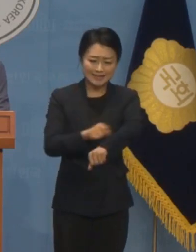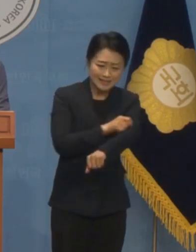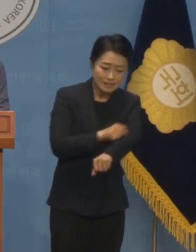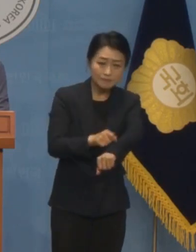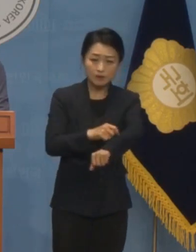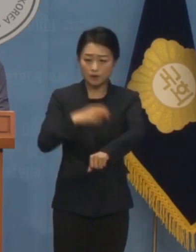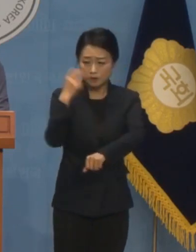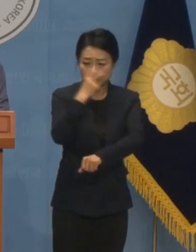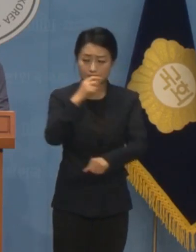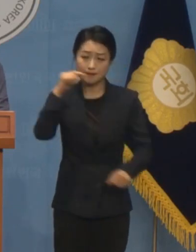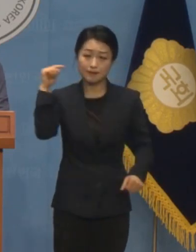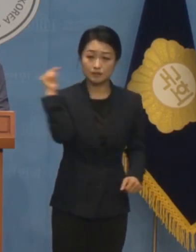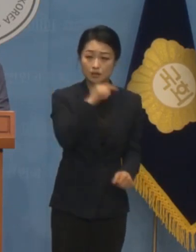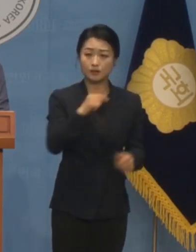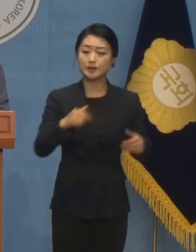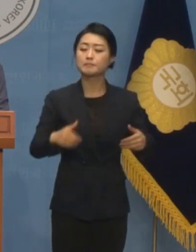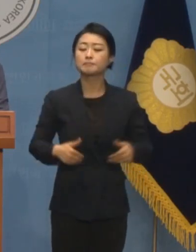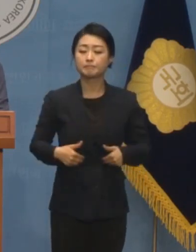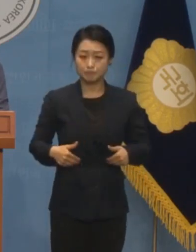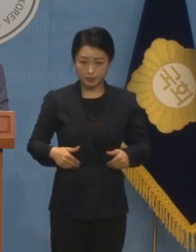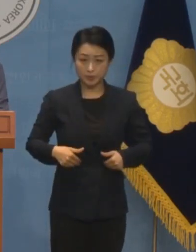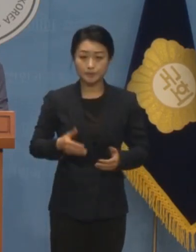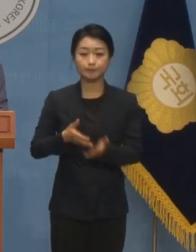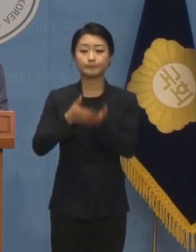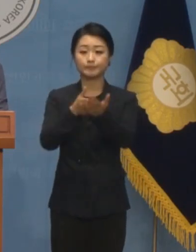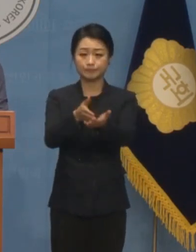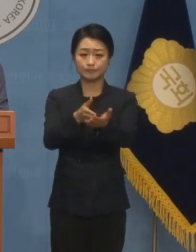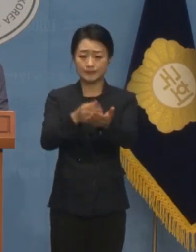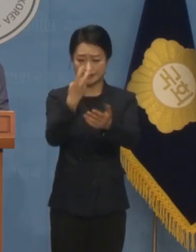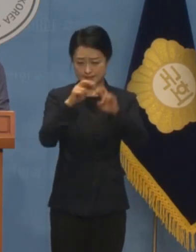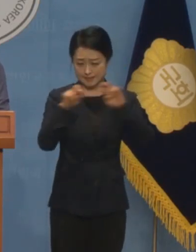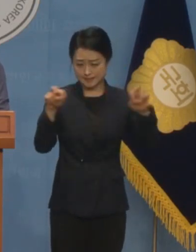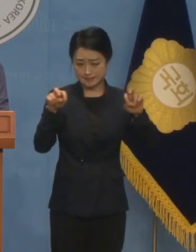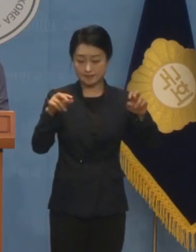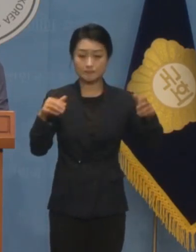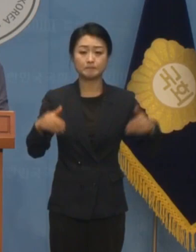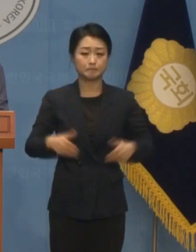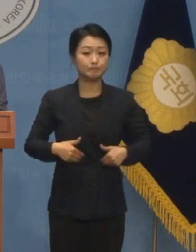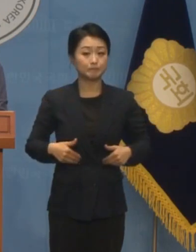반드시 낱낱이 그 진상을 파헤쳐야 합니다.